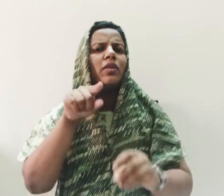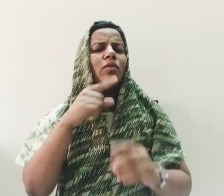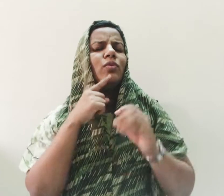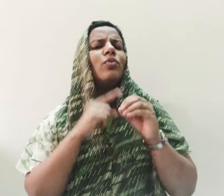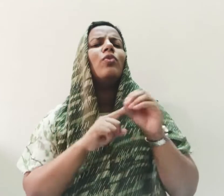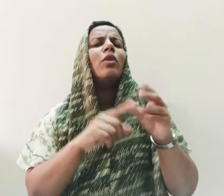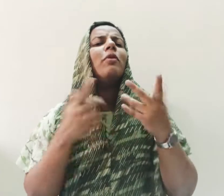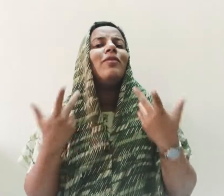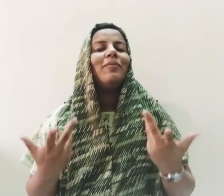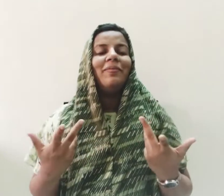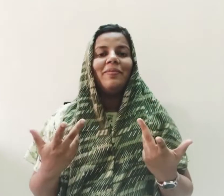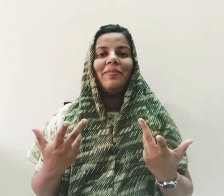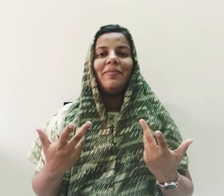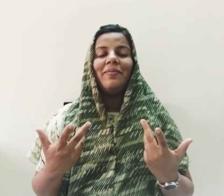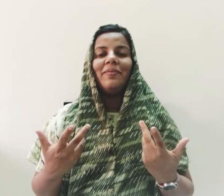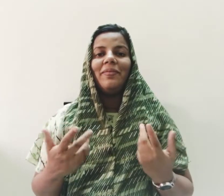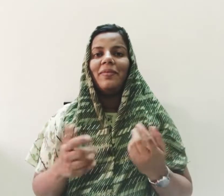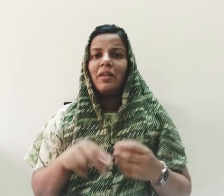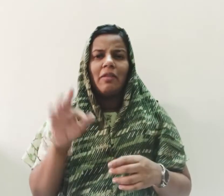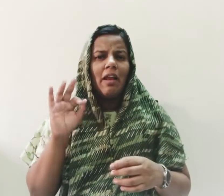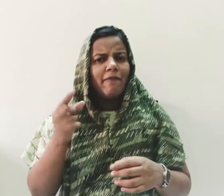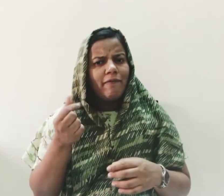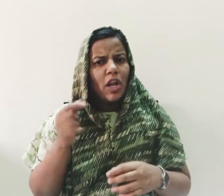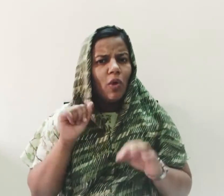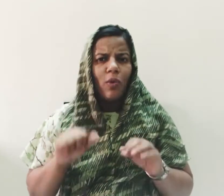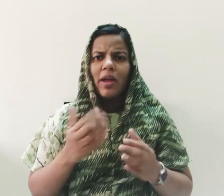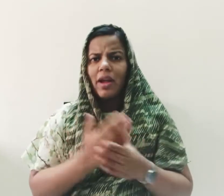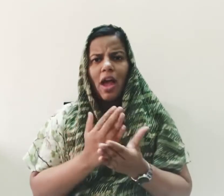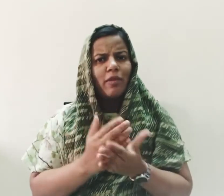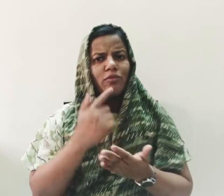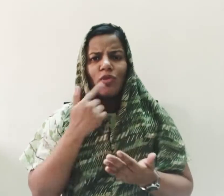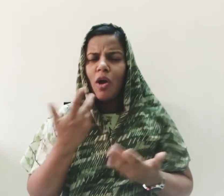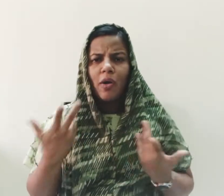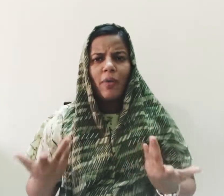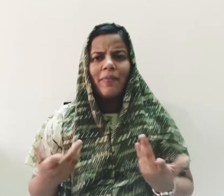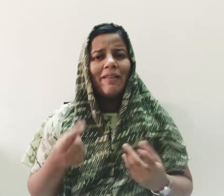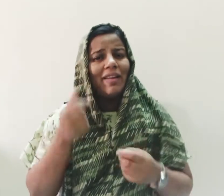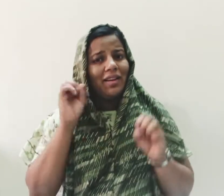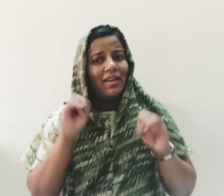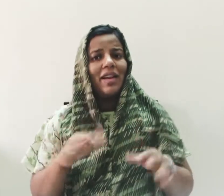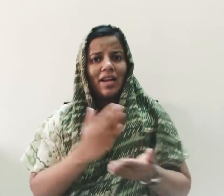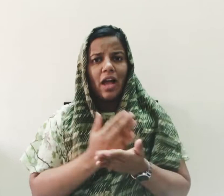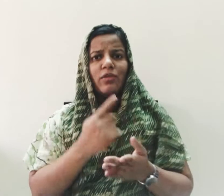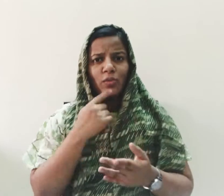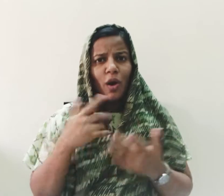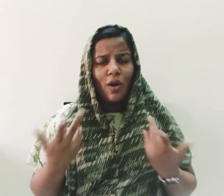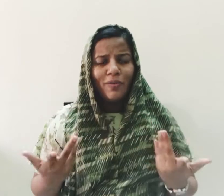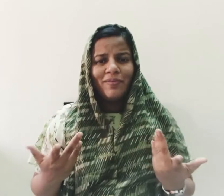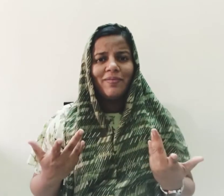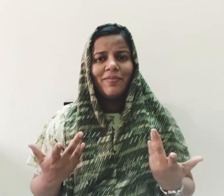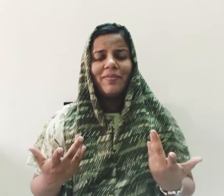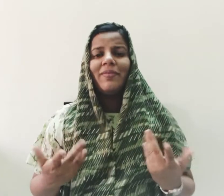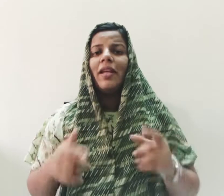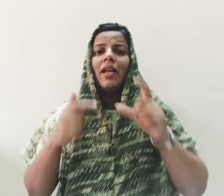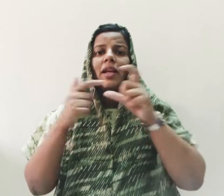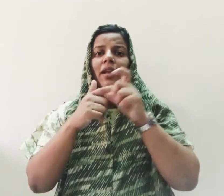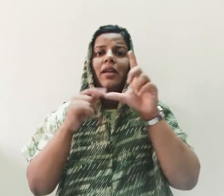എന്താണ് ചോദിക്കുന്നത്? അവൻ വാല്യൂ ഉള്ള കാര്യങ്ങളാണോ ചോദിക്കുന്നത്, അതോ വാല്യൂ ഇല്ലാത്ത കാര്യങ്ങളാണോ ചോദിക്കുന്നത്? ഏലീശയ്ക്ക് വേണമെങ്കിൽ